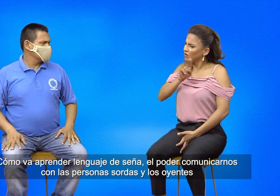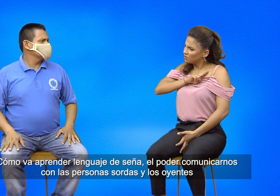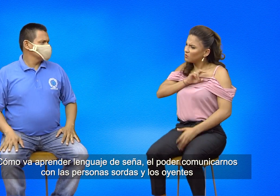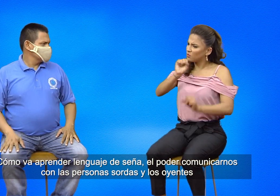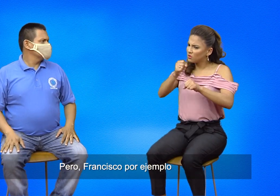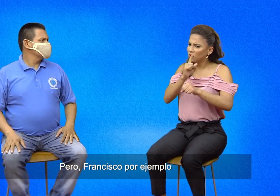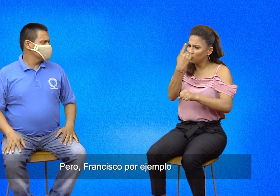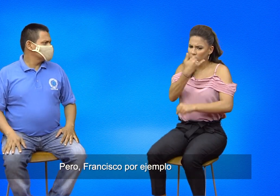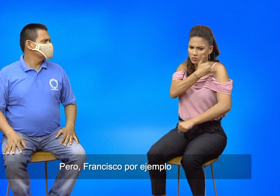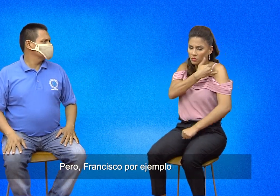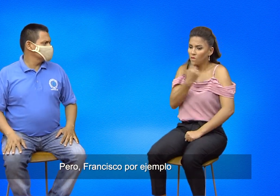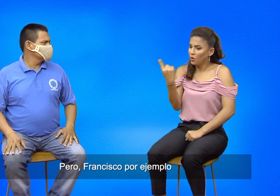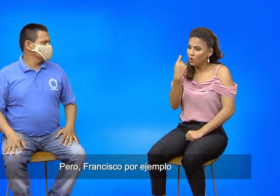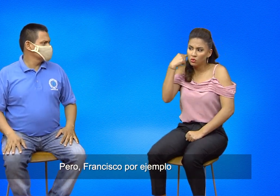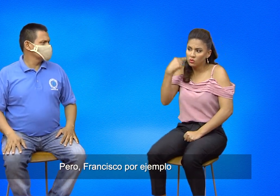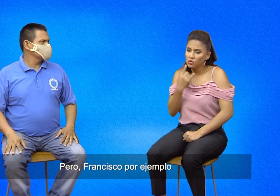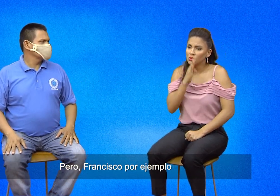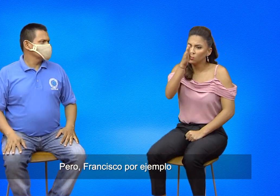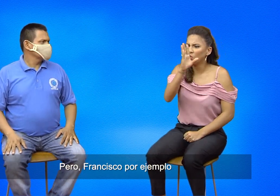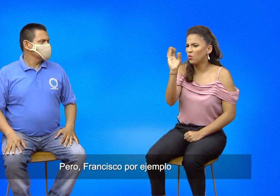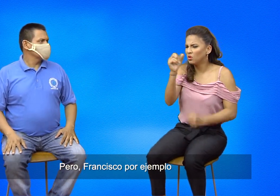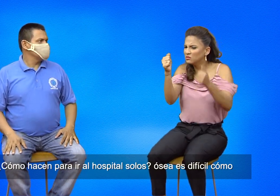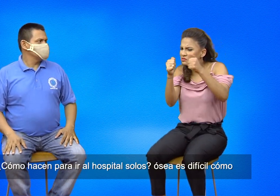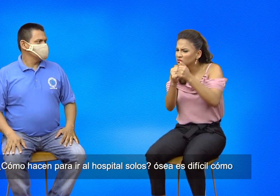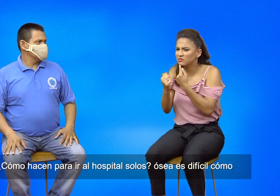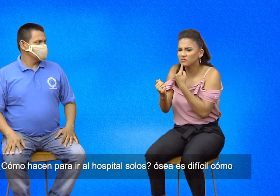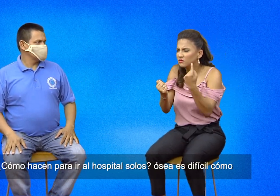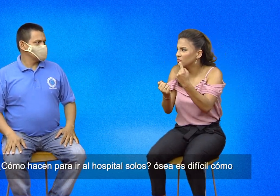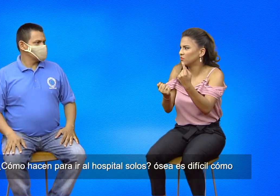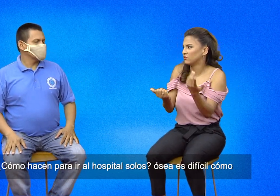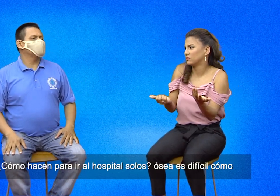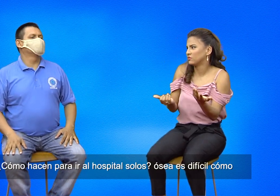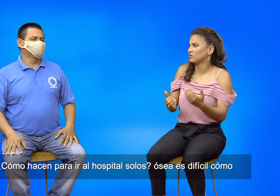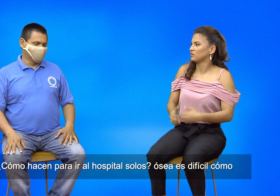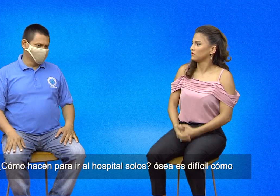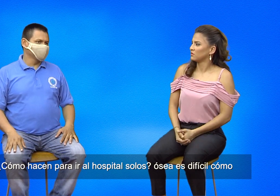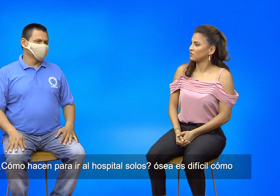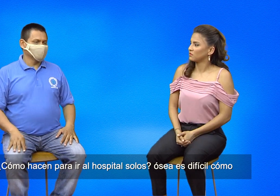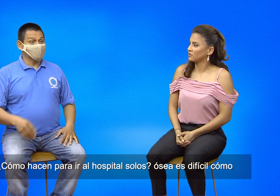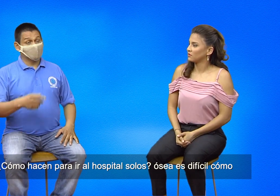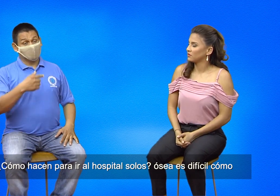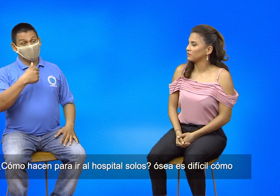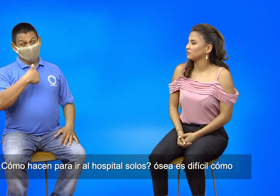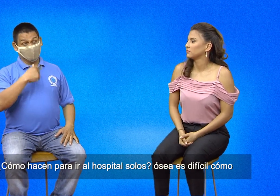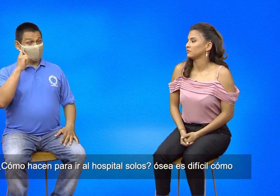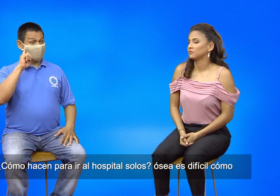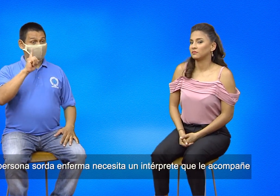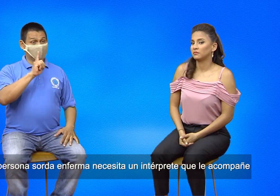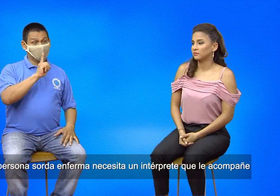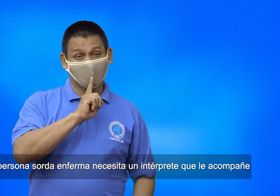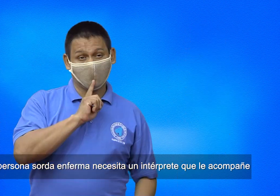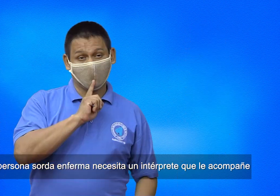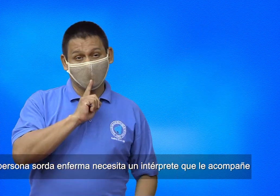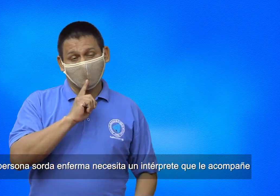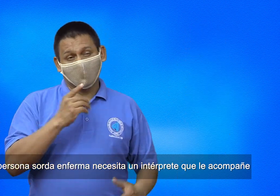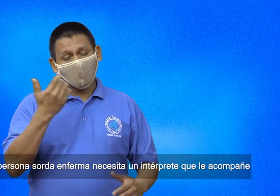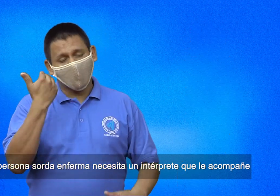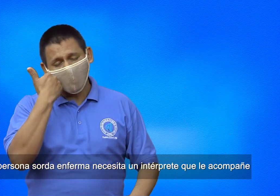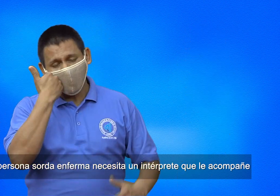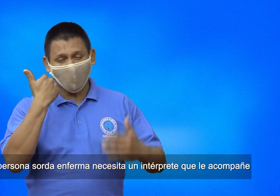pero si francisco como por ejemplo cómo hacen para ir al hospital solo o sea es difícil como una persona